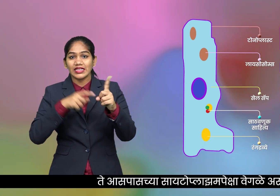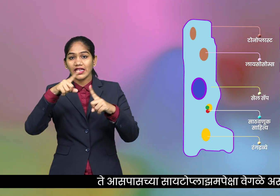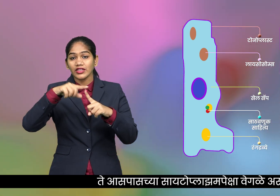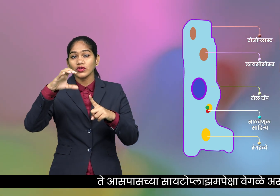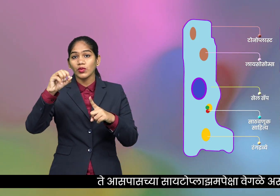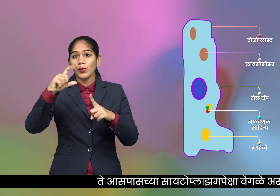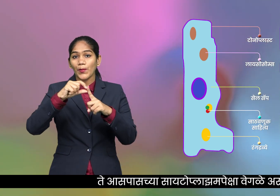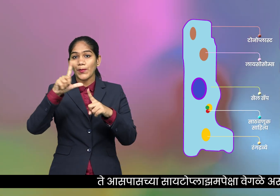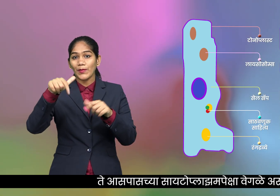वेगळे असतात.